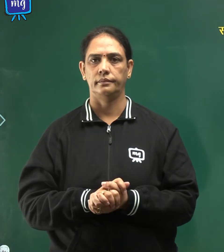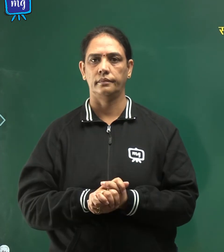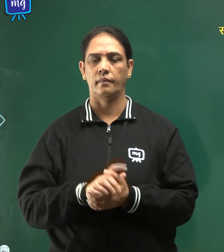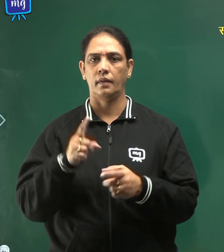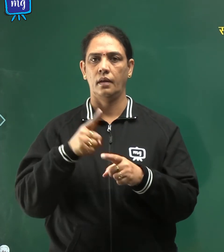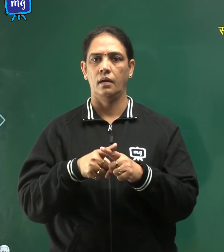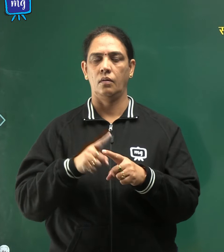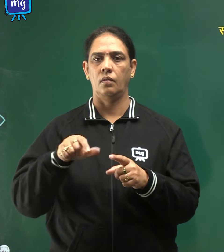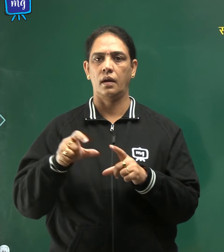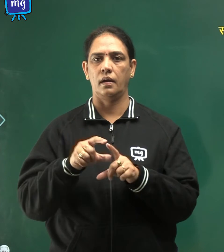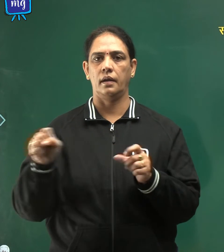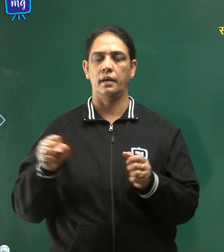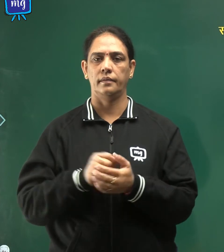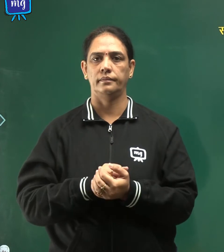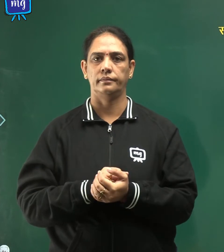गुणा करेंगे